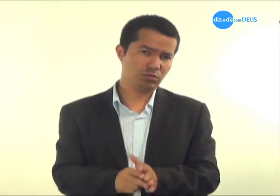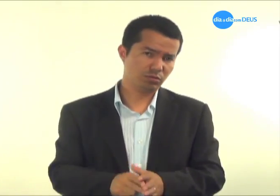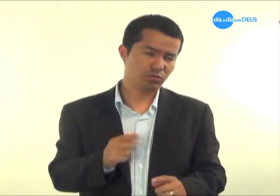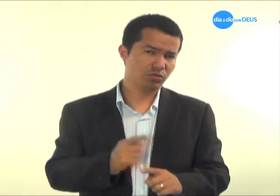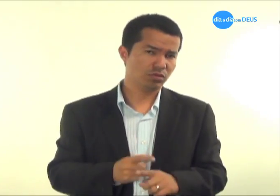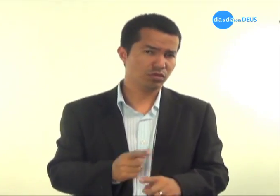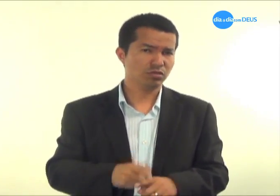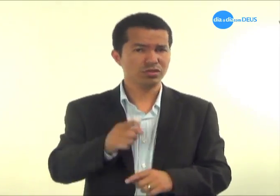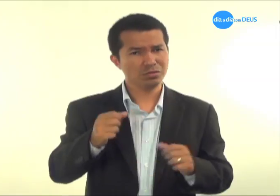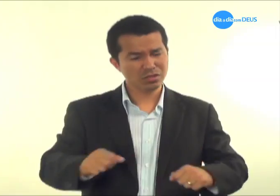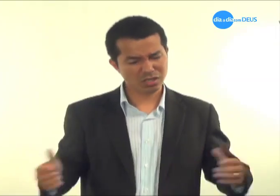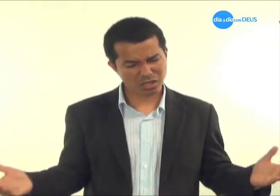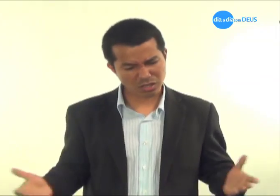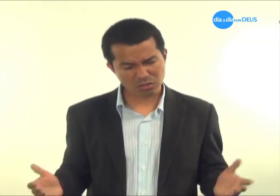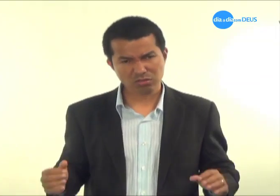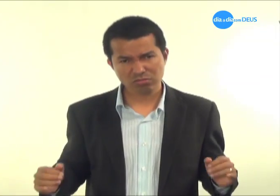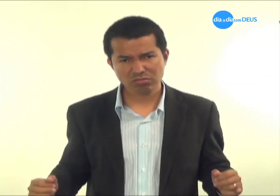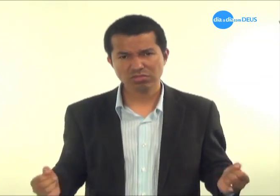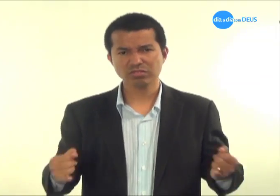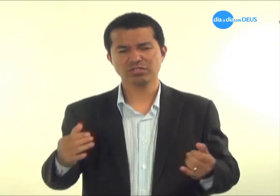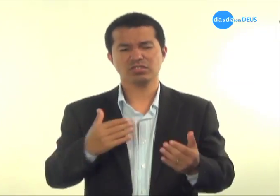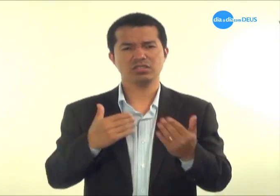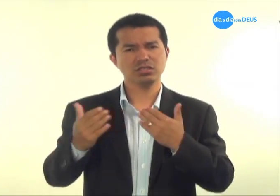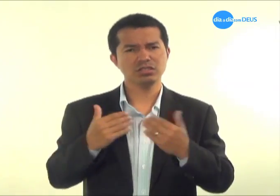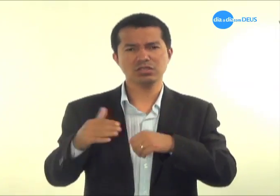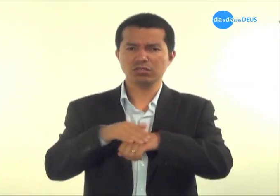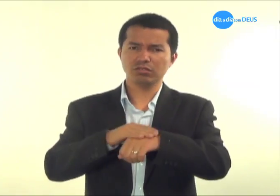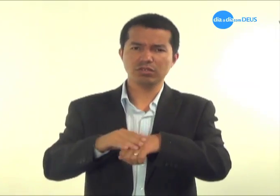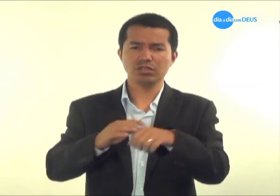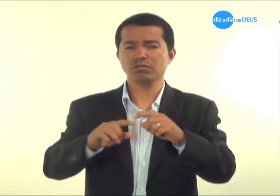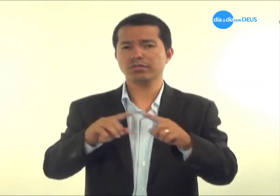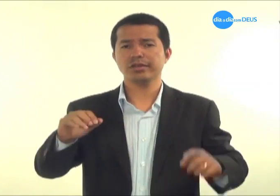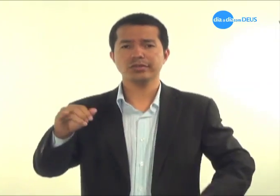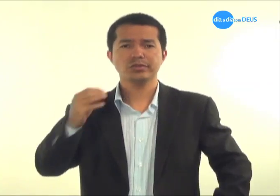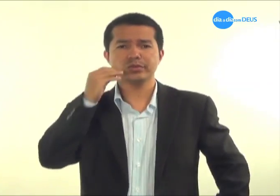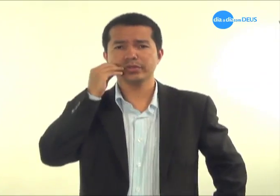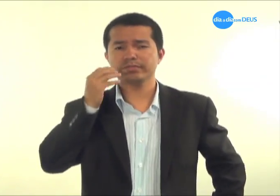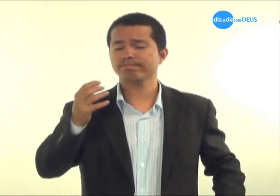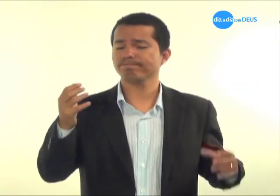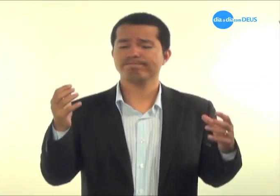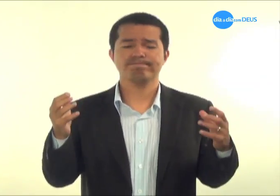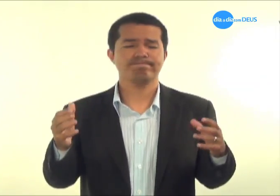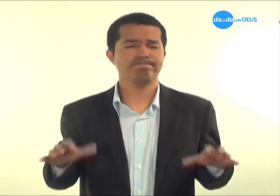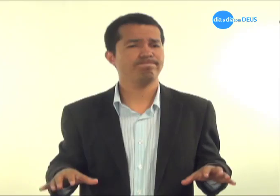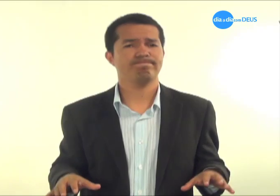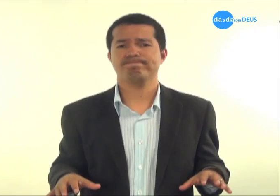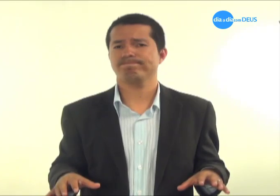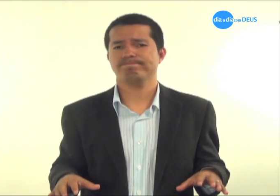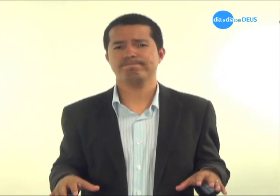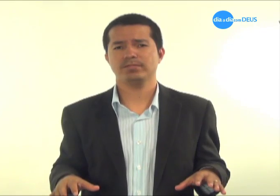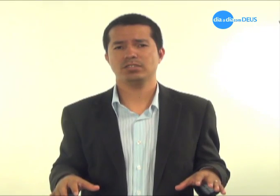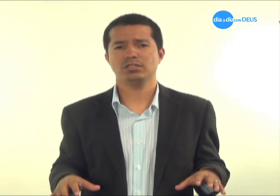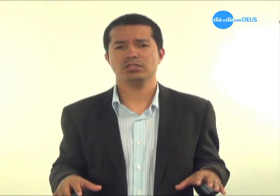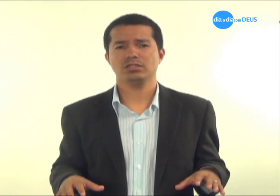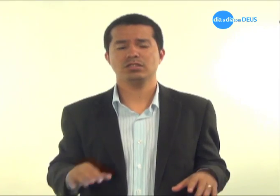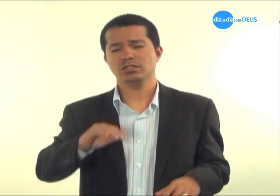se arrepende, antes que seja tarde demais. E Judas não ouviu. Assim como muitos de